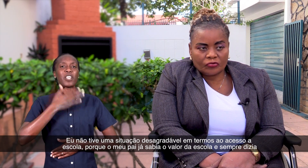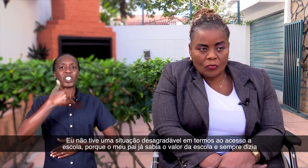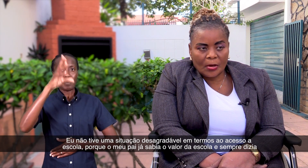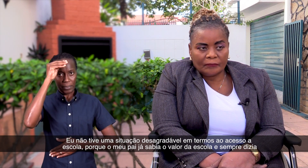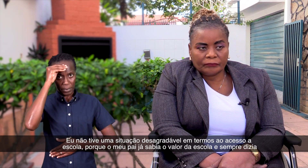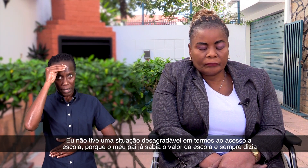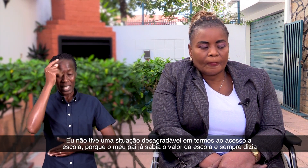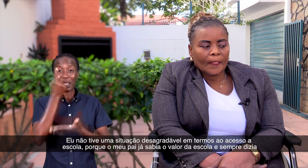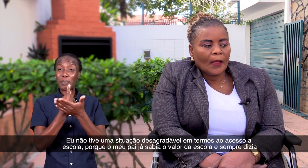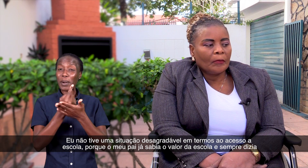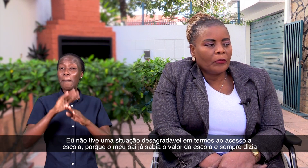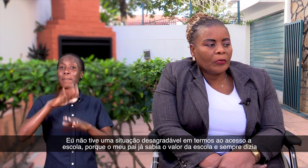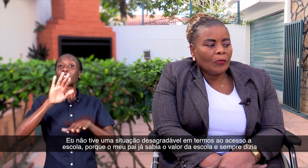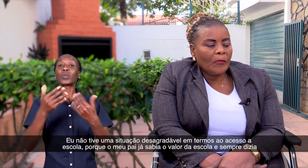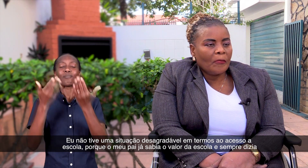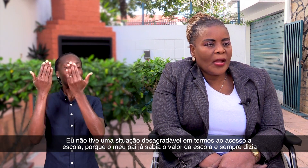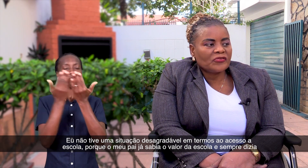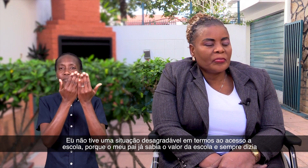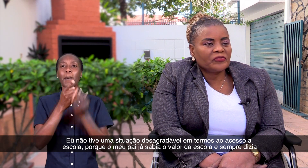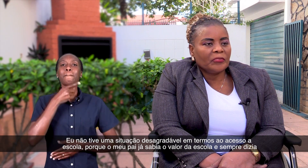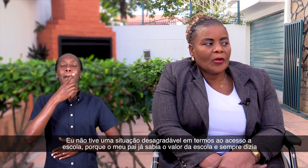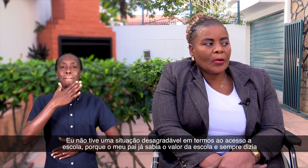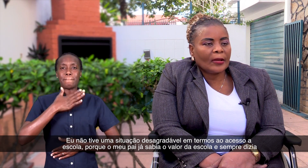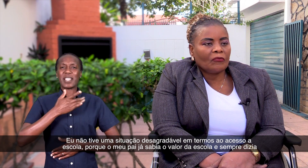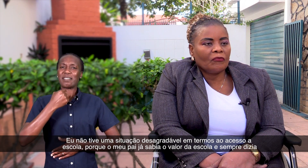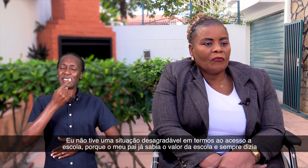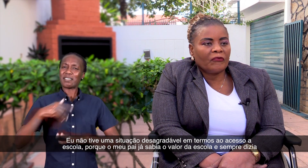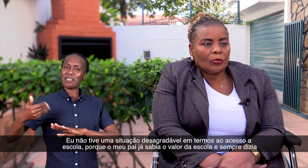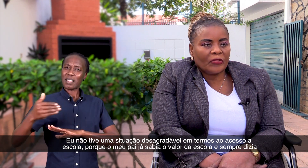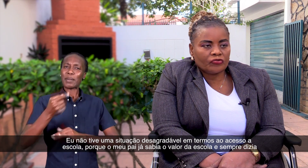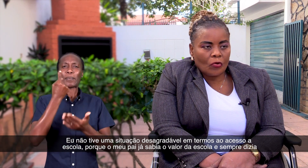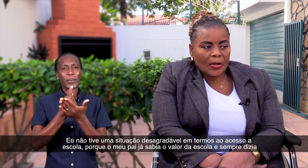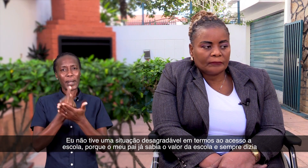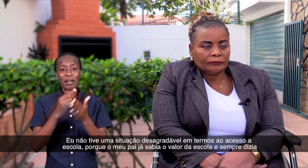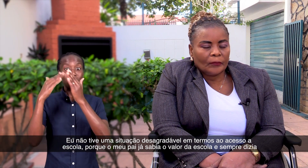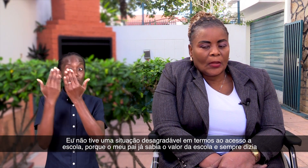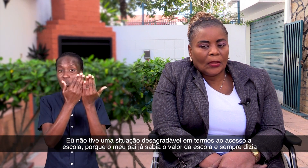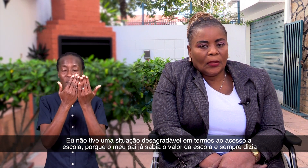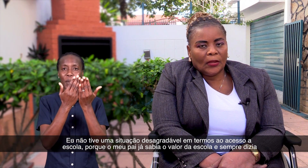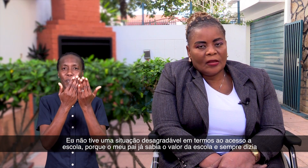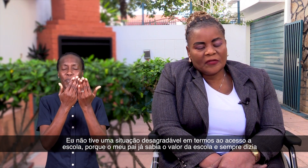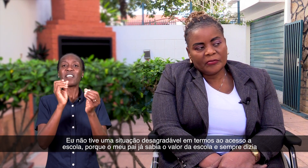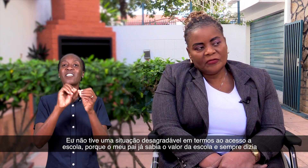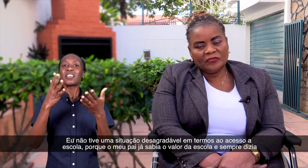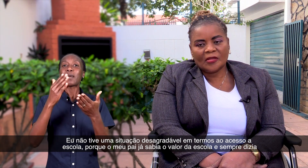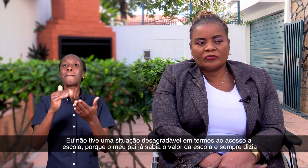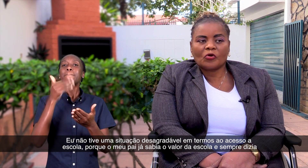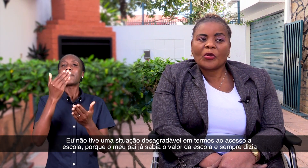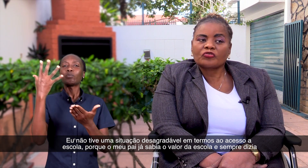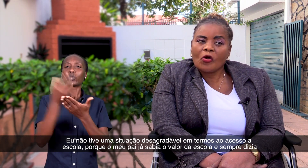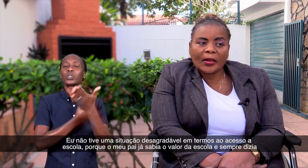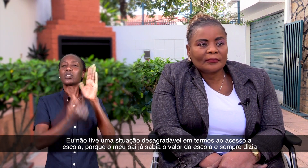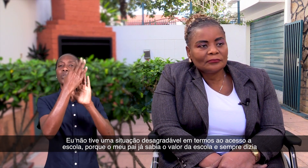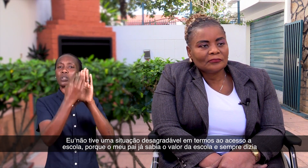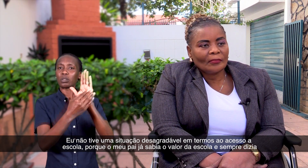à escola, porque o meu pai já percebia qual era o valor da escola. E ele sempre dizia, só